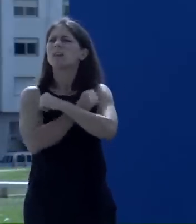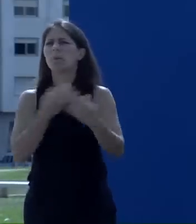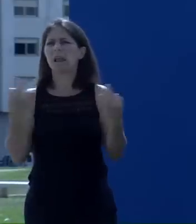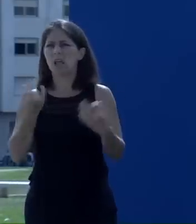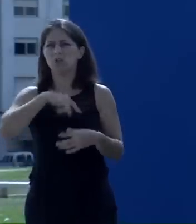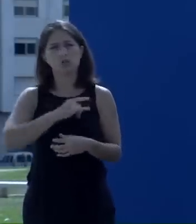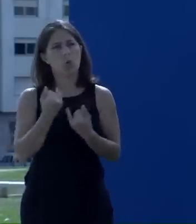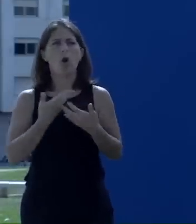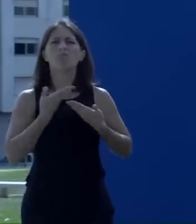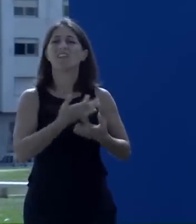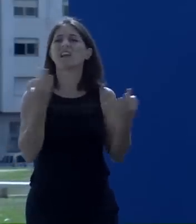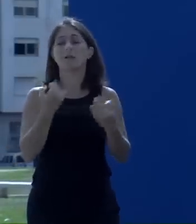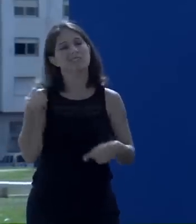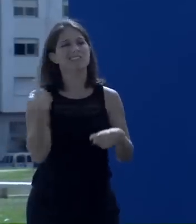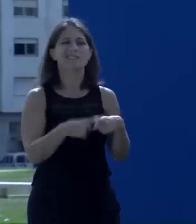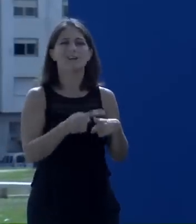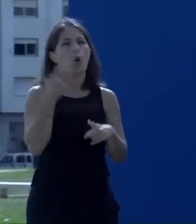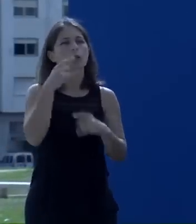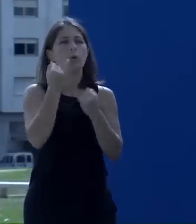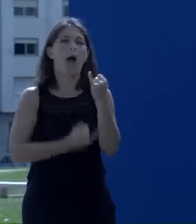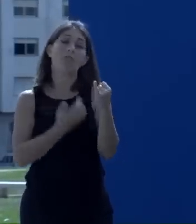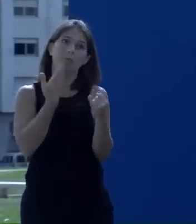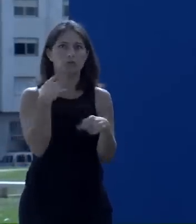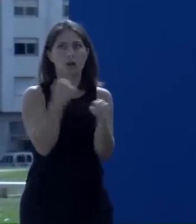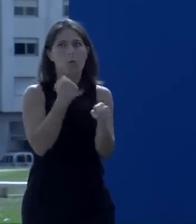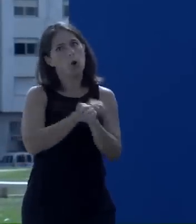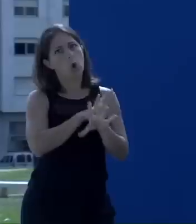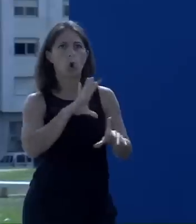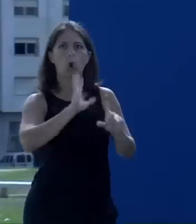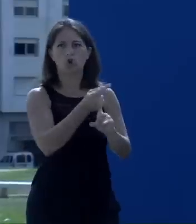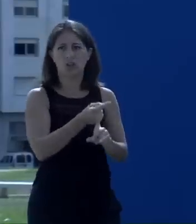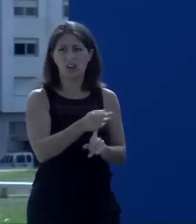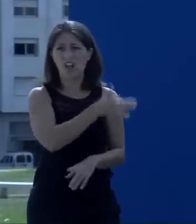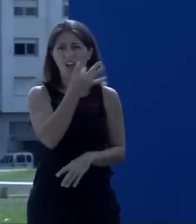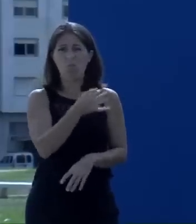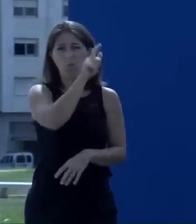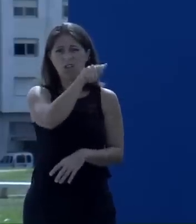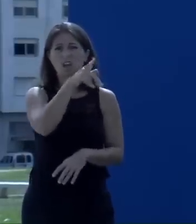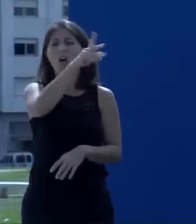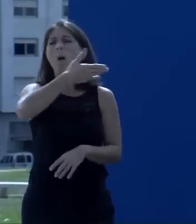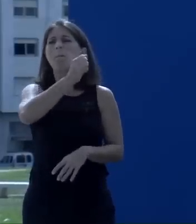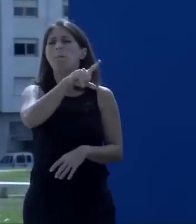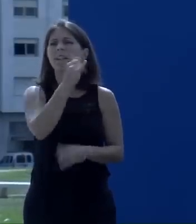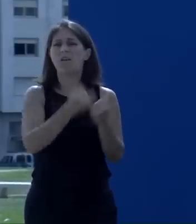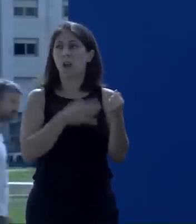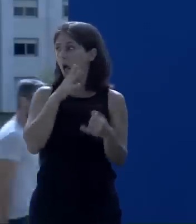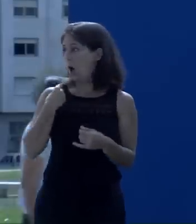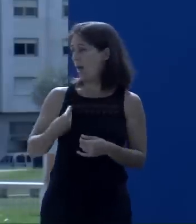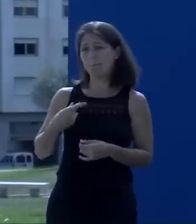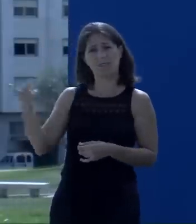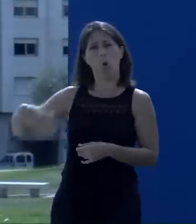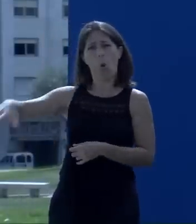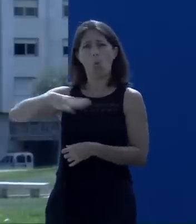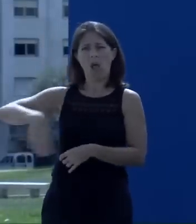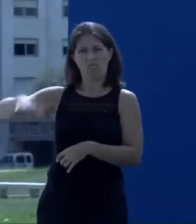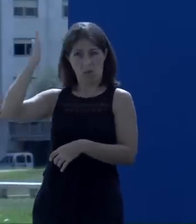que poidamos ofrecer sexo para poder acadar un traballo. E Baltar, que agora mesmo está na Praza Maior, espero que me